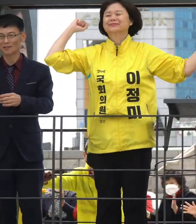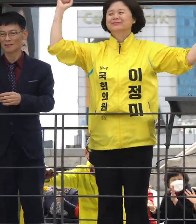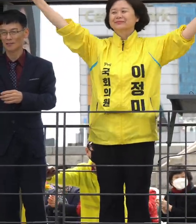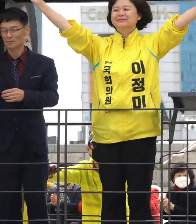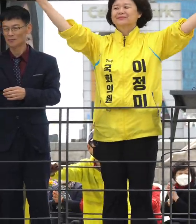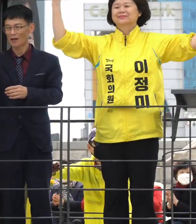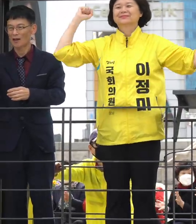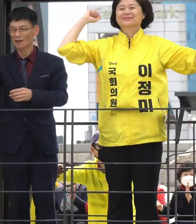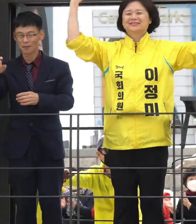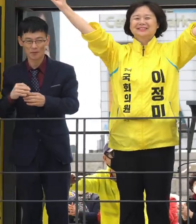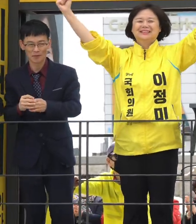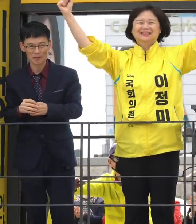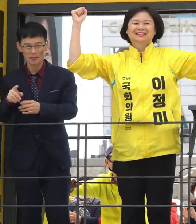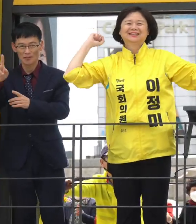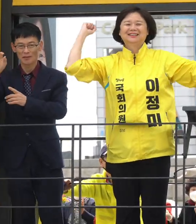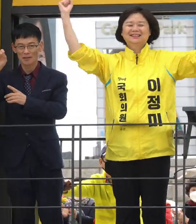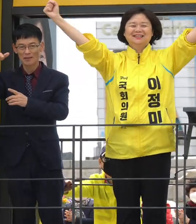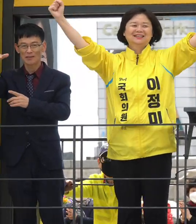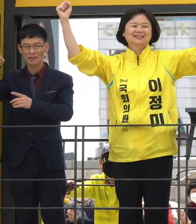심상정